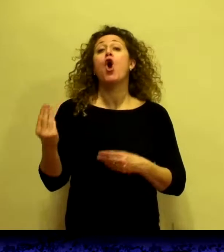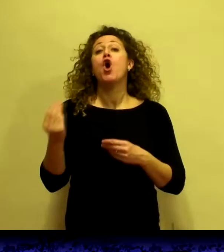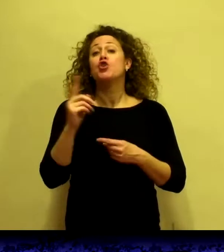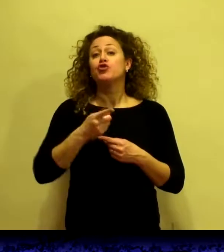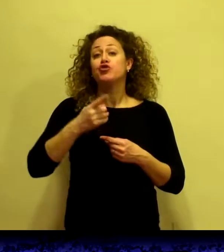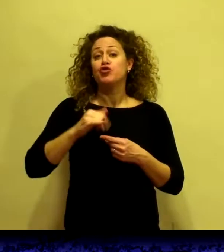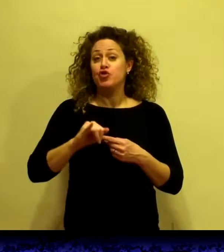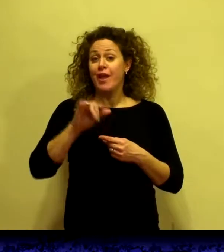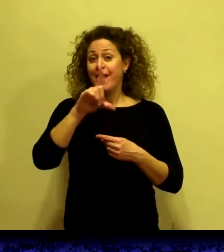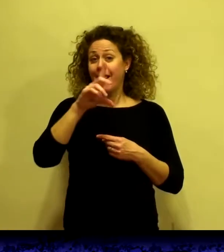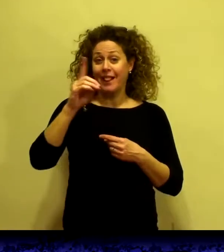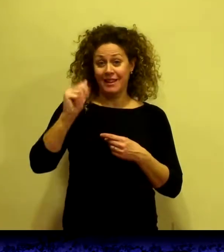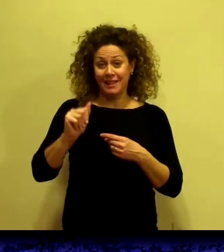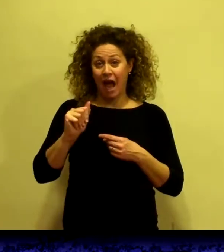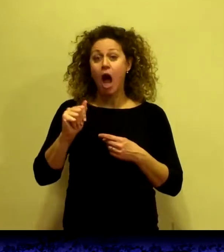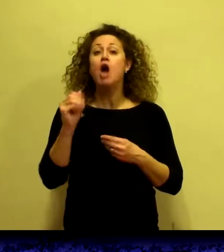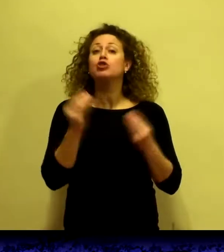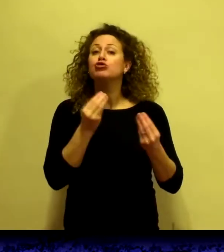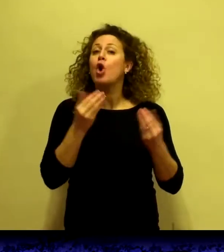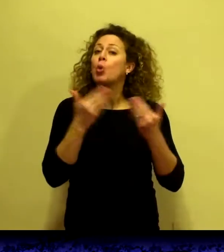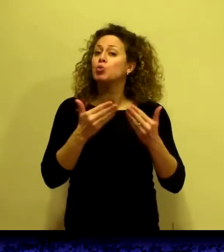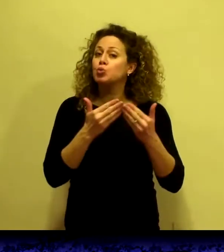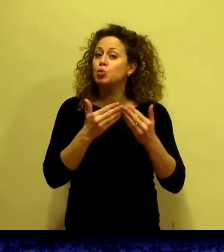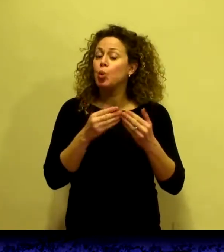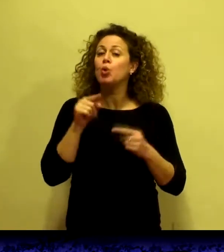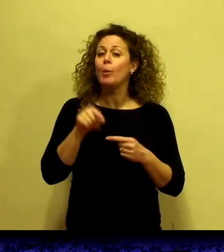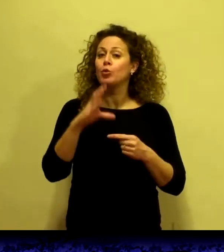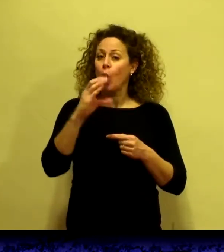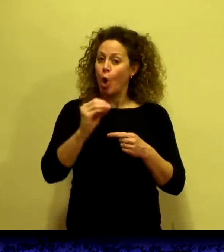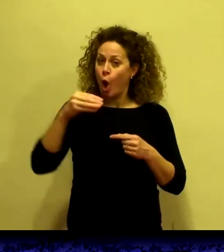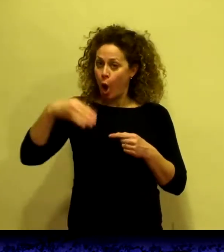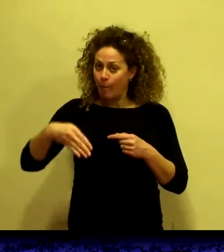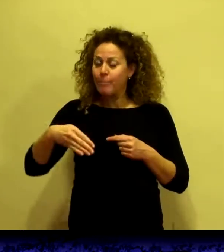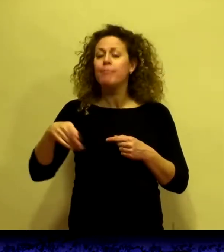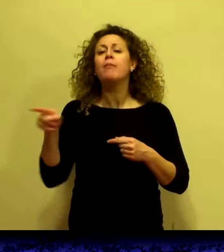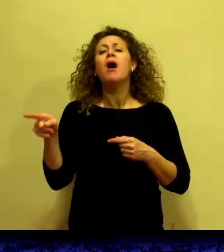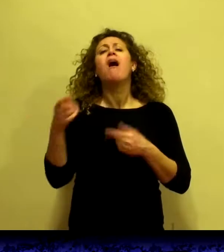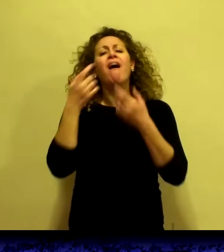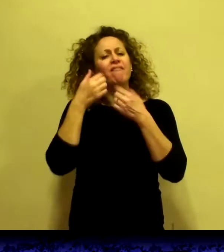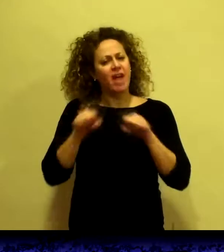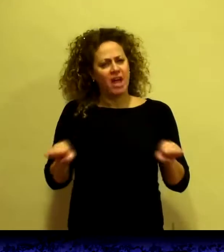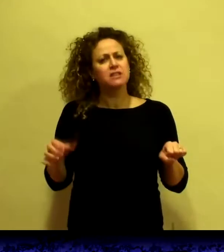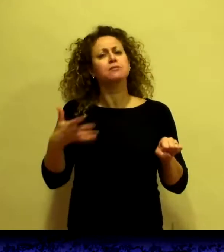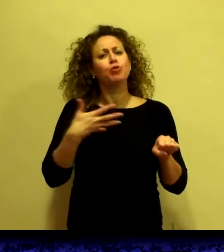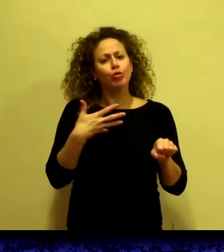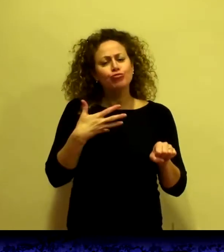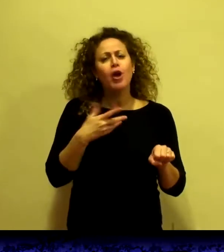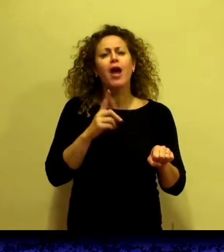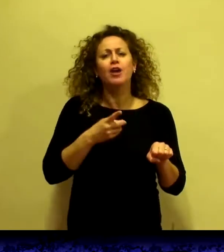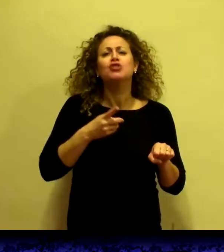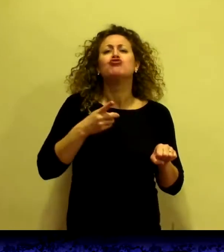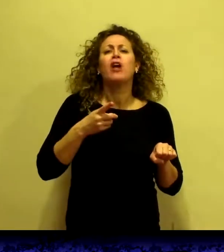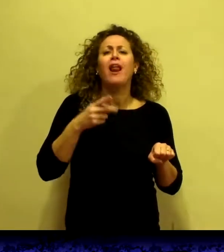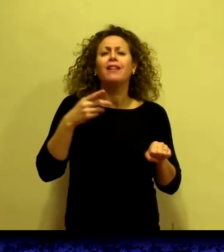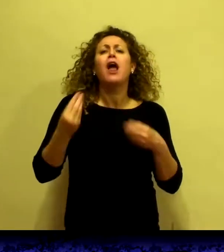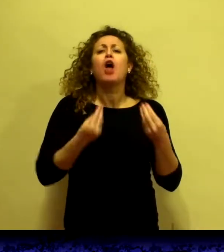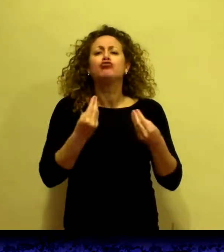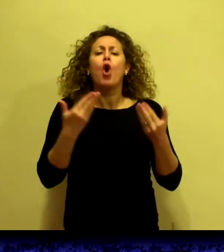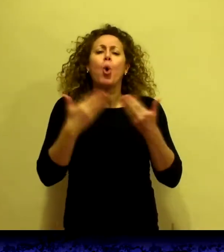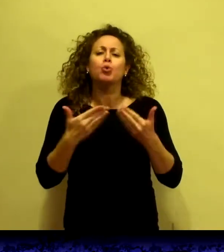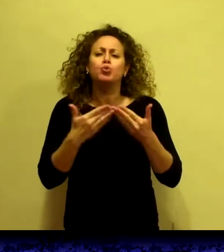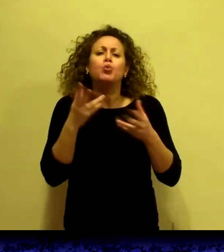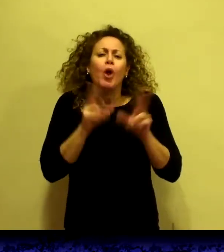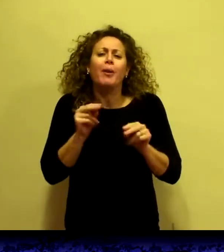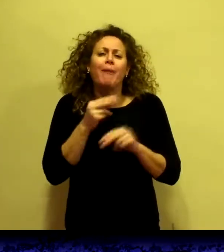www.gildadelgiocostudio.com, la pagina Facebook Gilda del Gioco Studio, è tutto molto semplice. Sì. Si ripete. E sì, il numero telefonico per